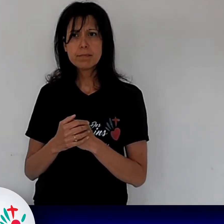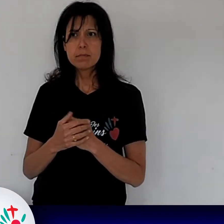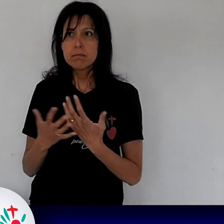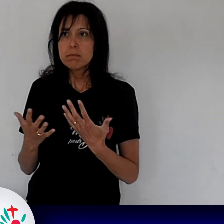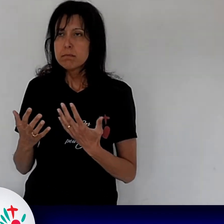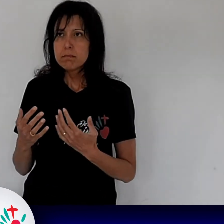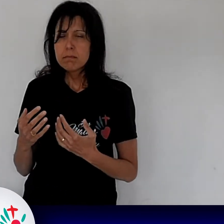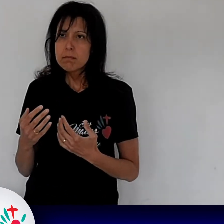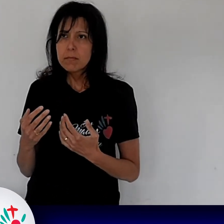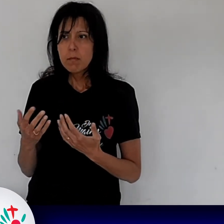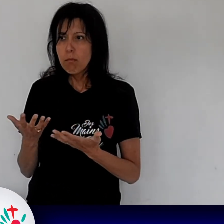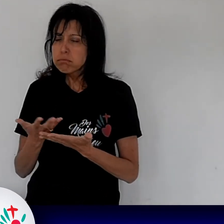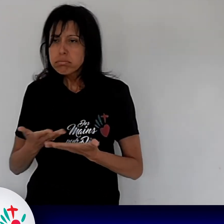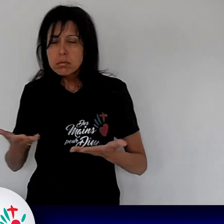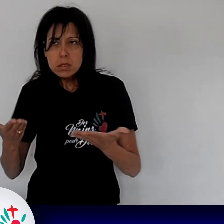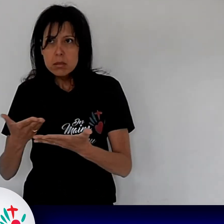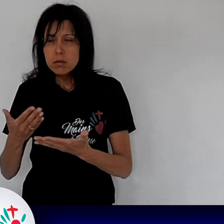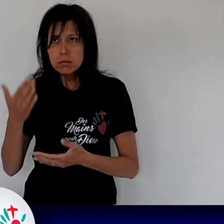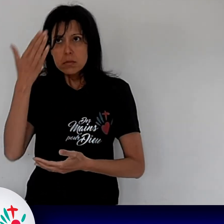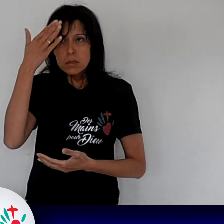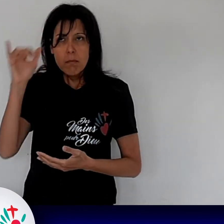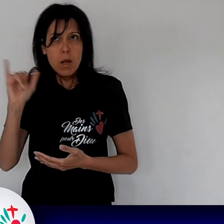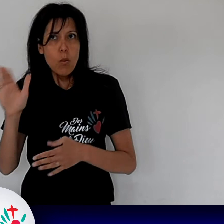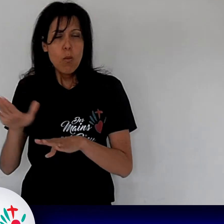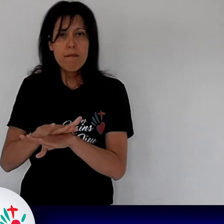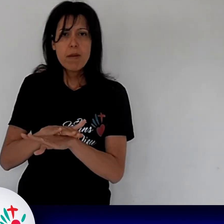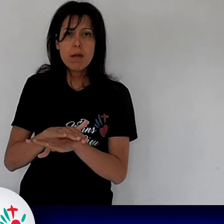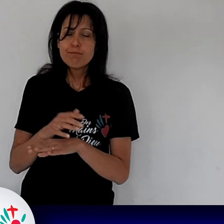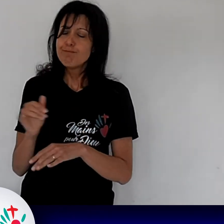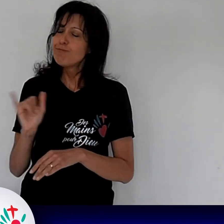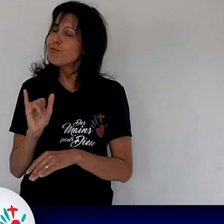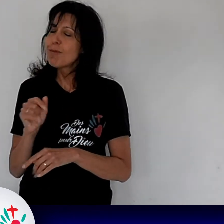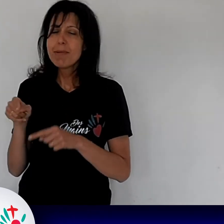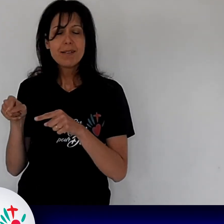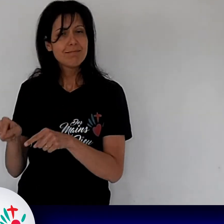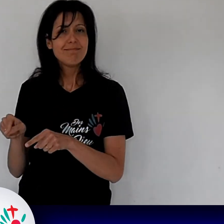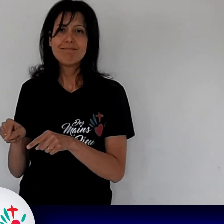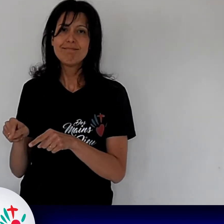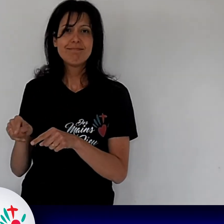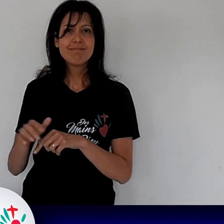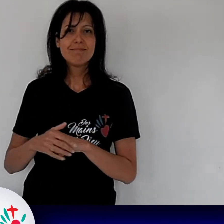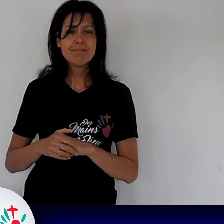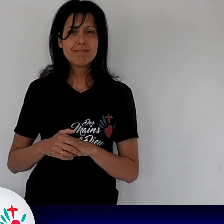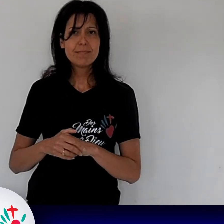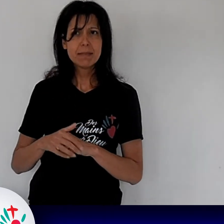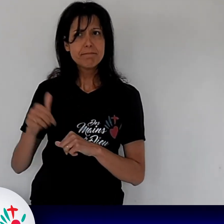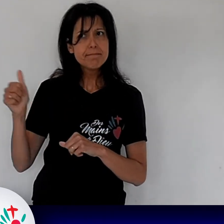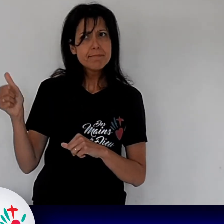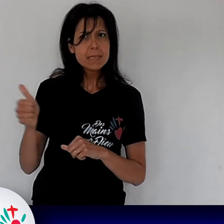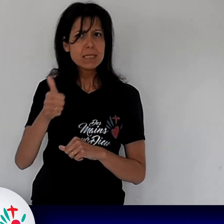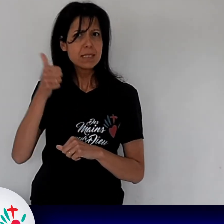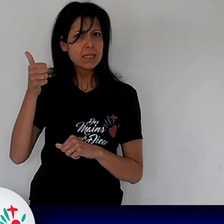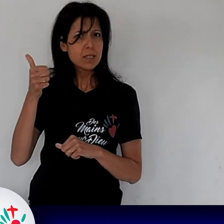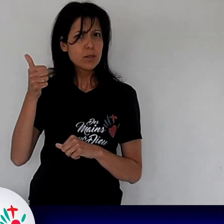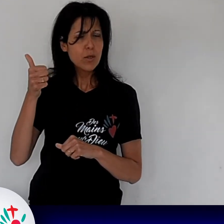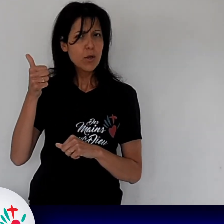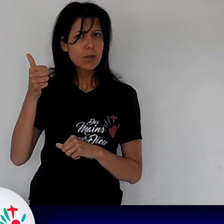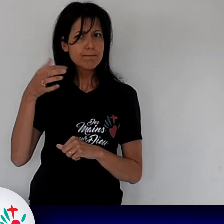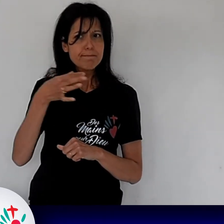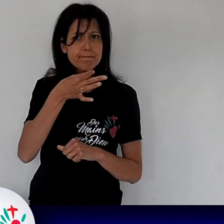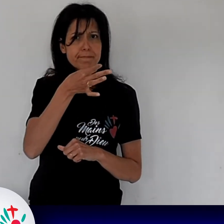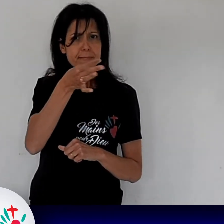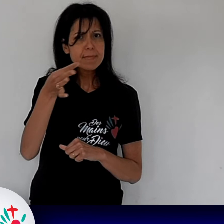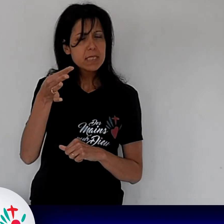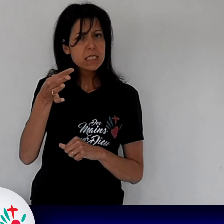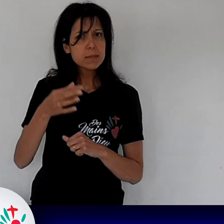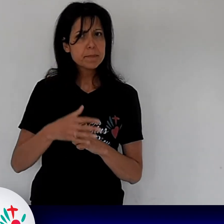faire. Certainement pas. Mais surtout ce que le Seigneur nous dit ce matin à travers sa parole, c'est